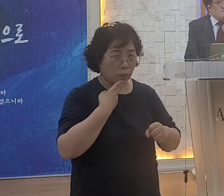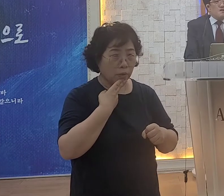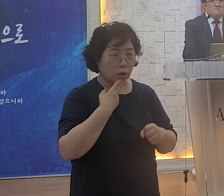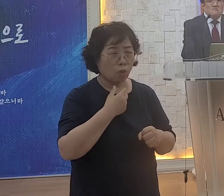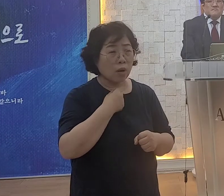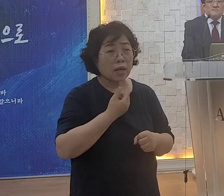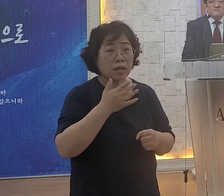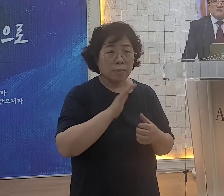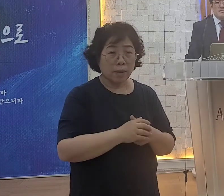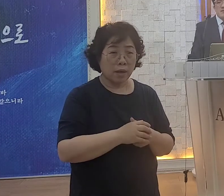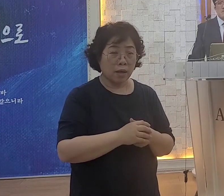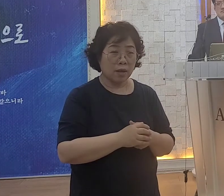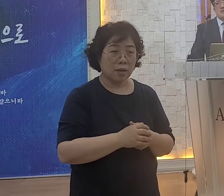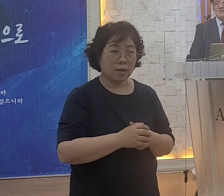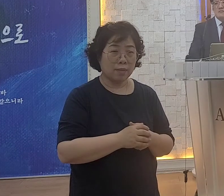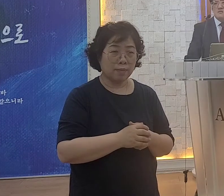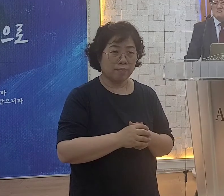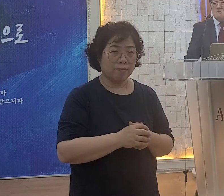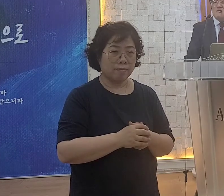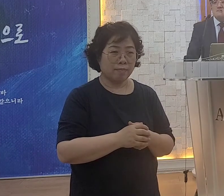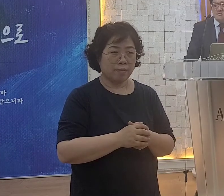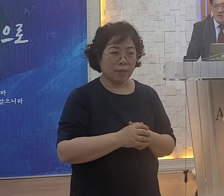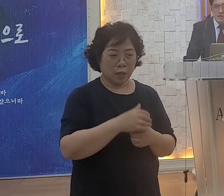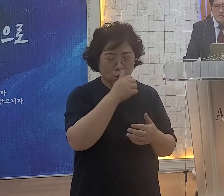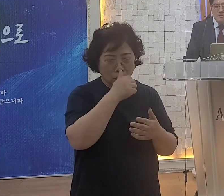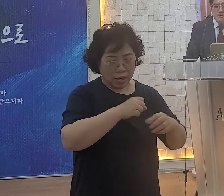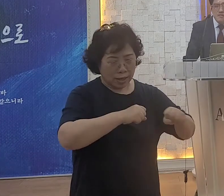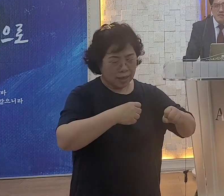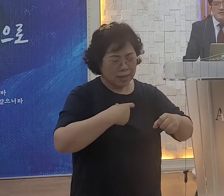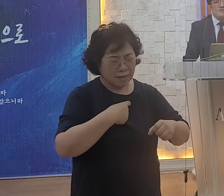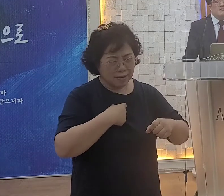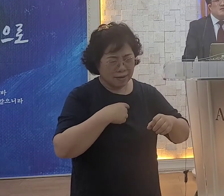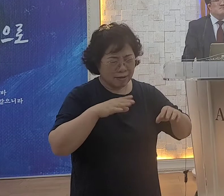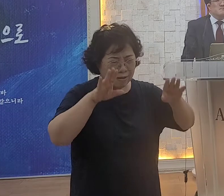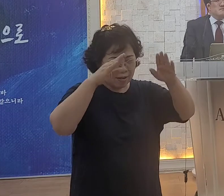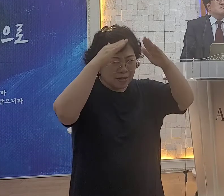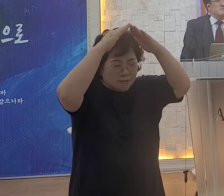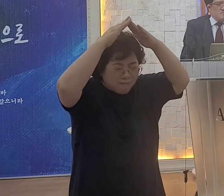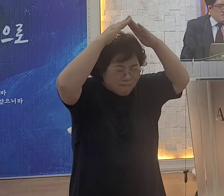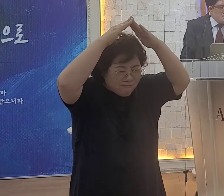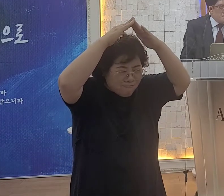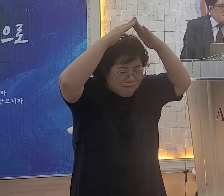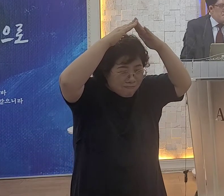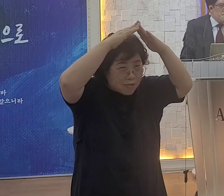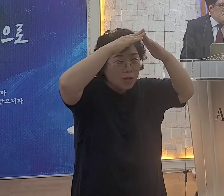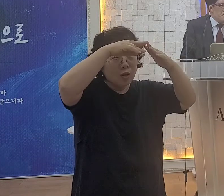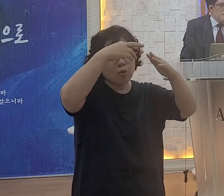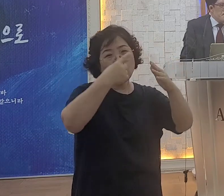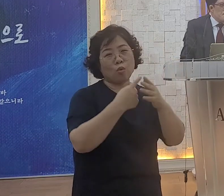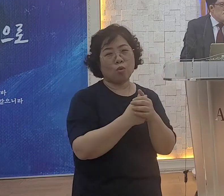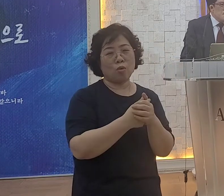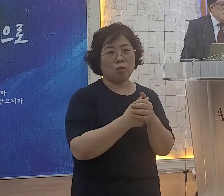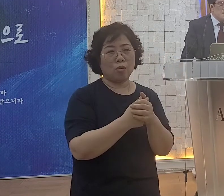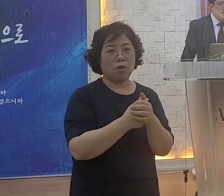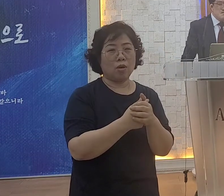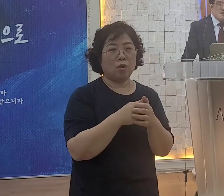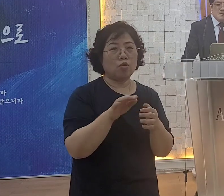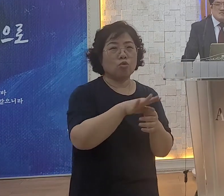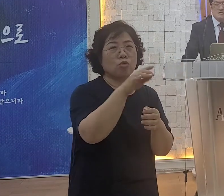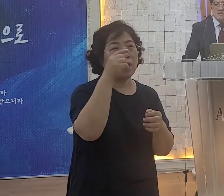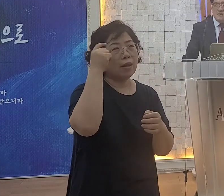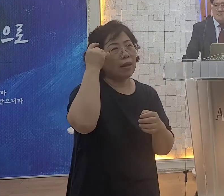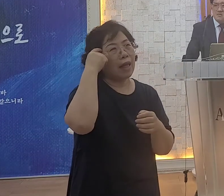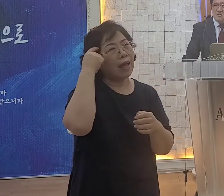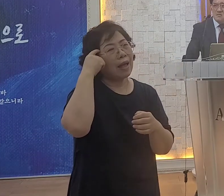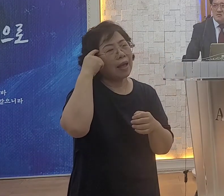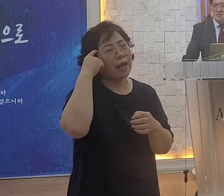누구랑 말도 안 하고 내가 어떤 죄도 안 지었다. 이렇게 생각할 수 있을지 몰라도 우리의 이